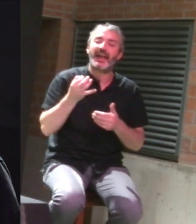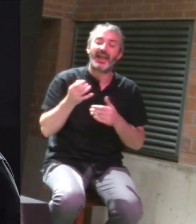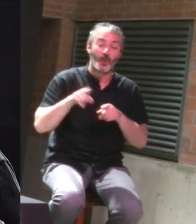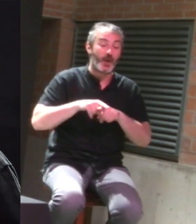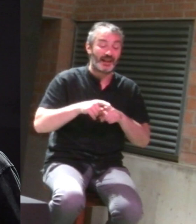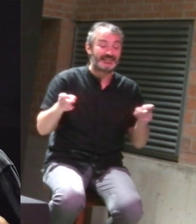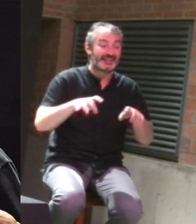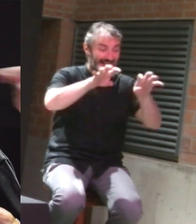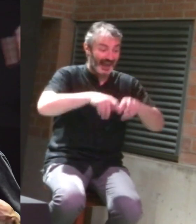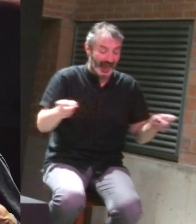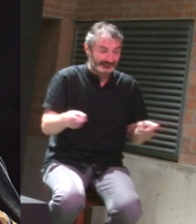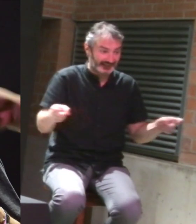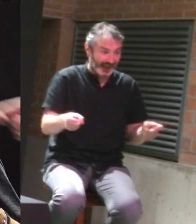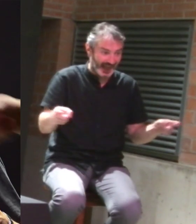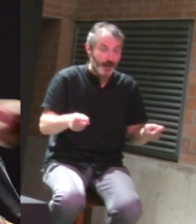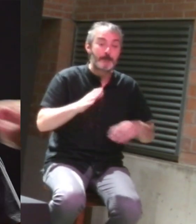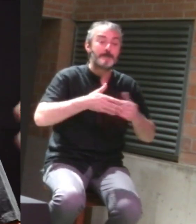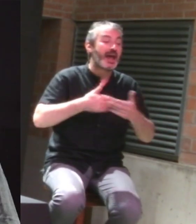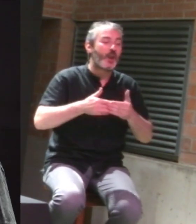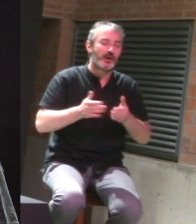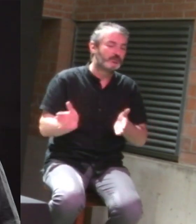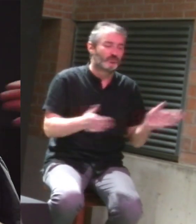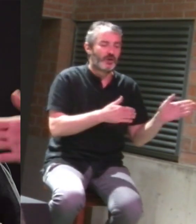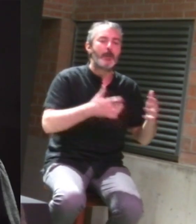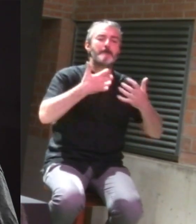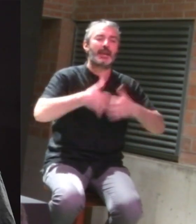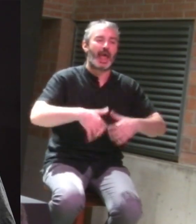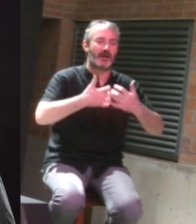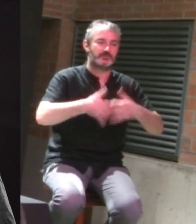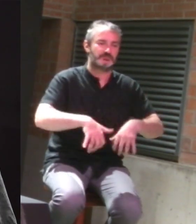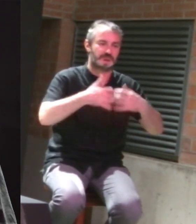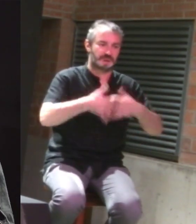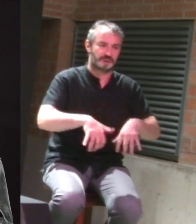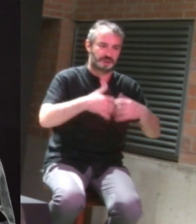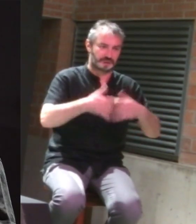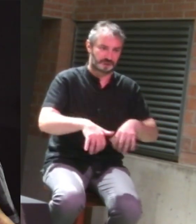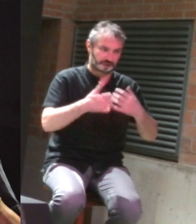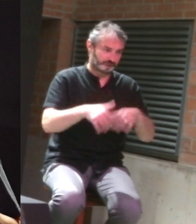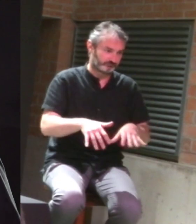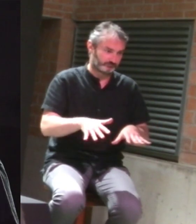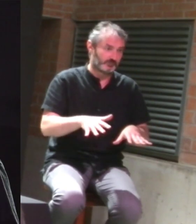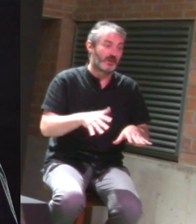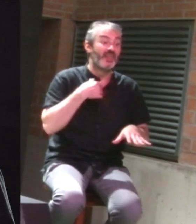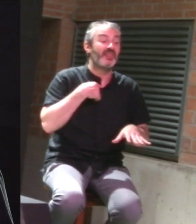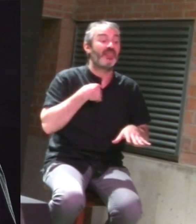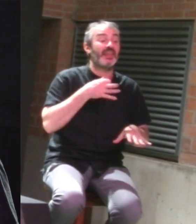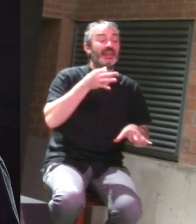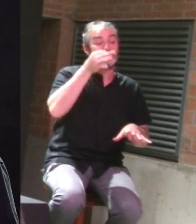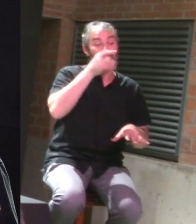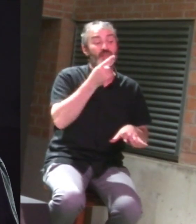los telares manuales por los telares mecánicos de manera generalizada. Podríamos ubicarlo en el último tercio del